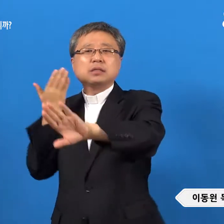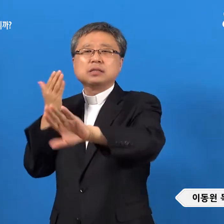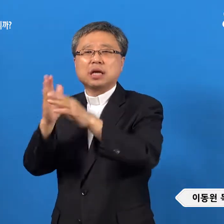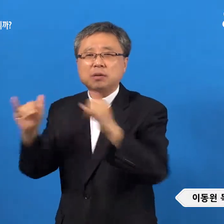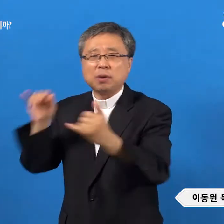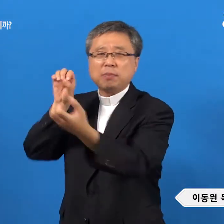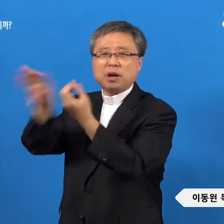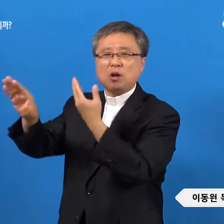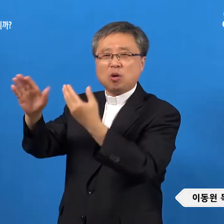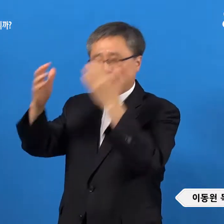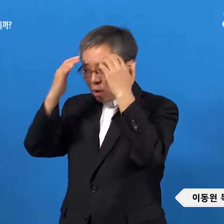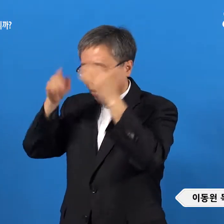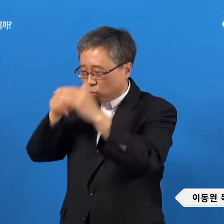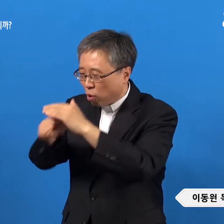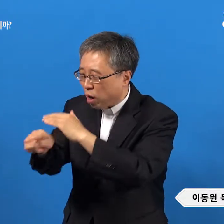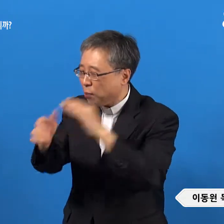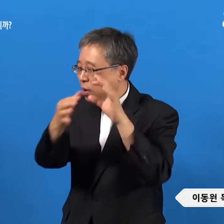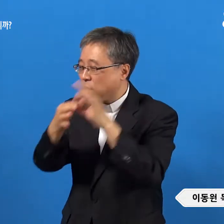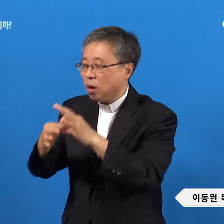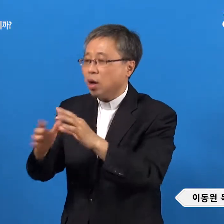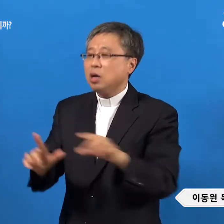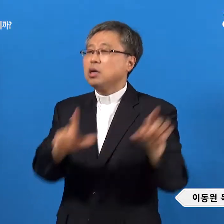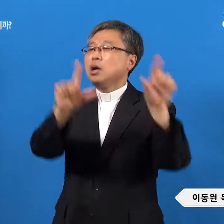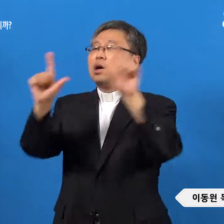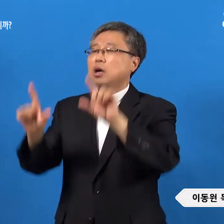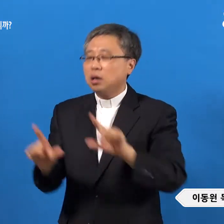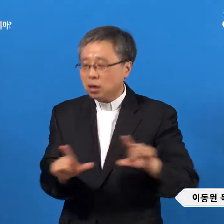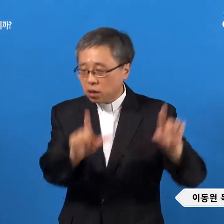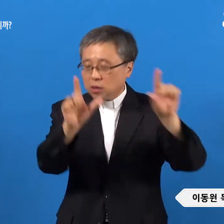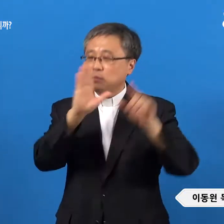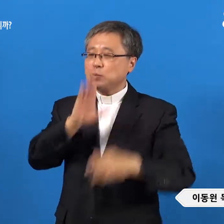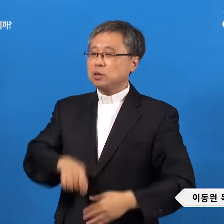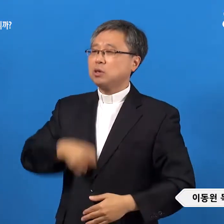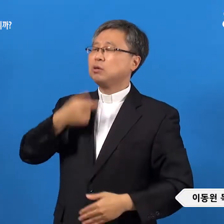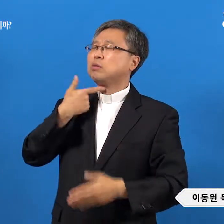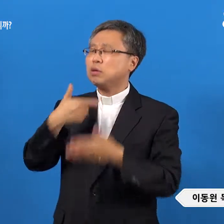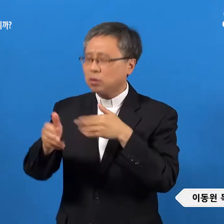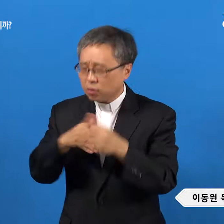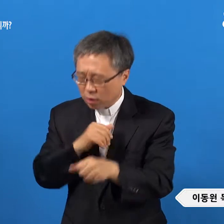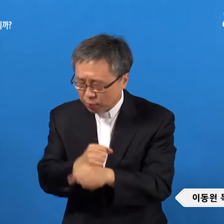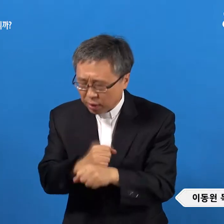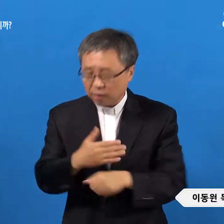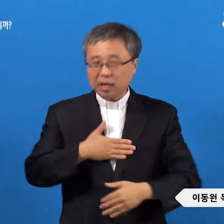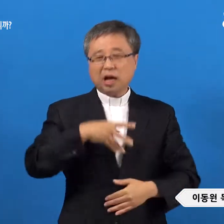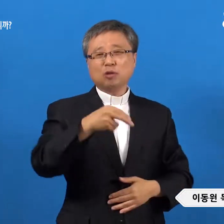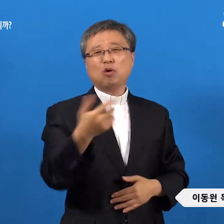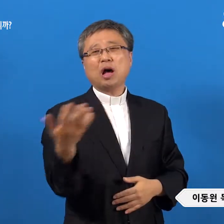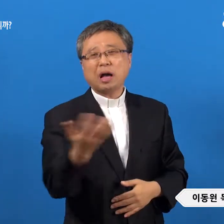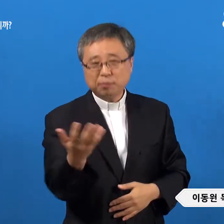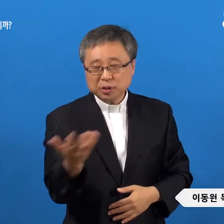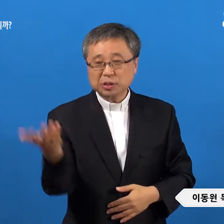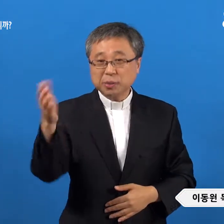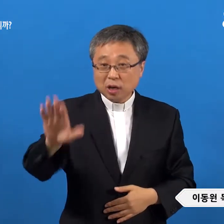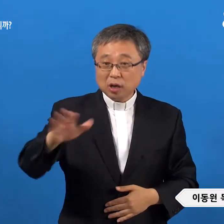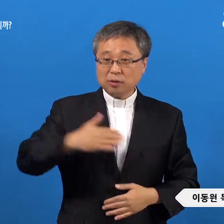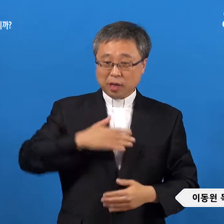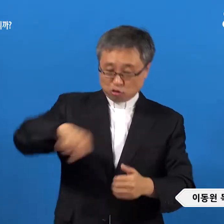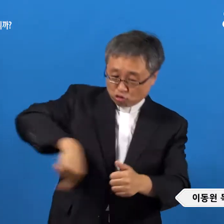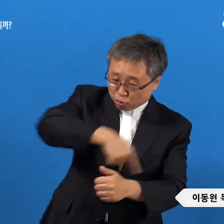통과하면서 삶의 진지성을 경험합니다. 나도 아픈데 그동안 내 주변의 사람들은 얼마나